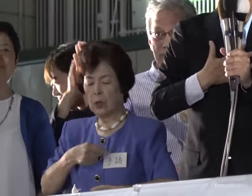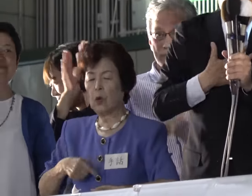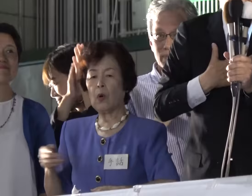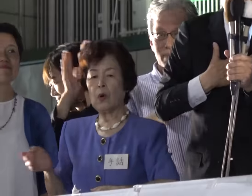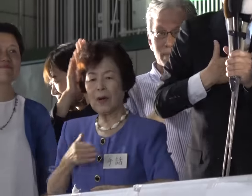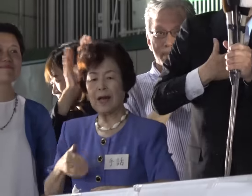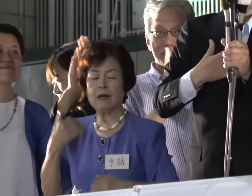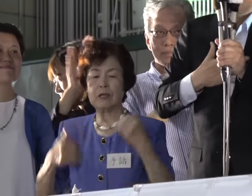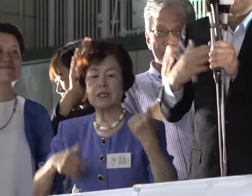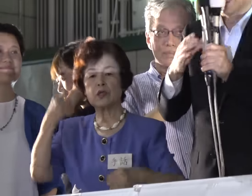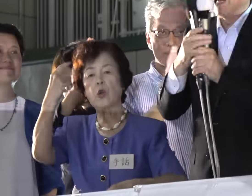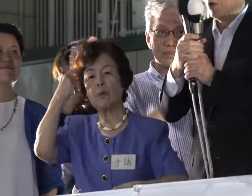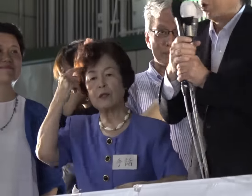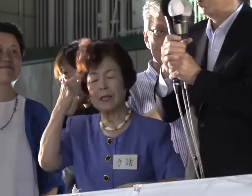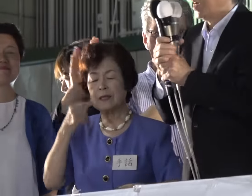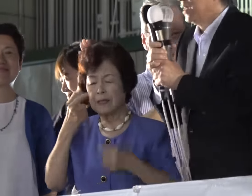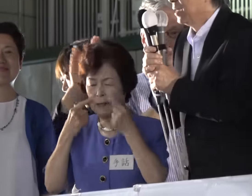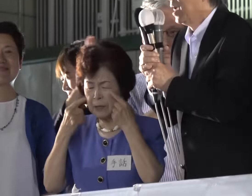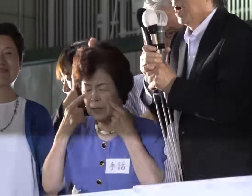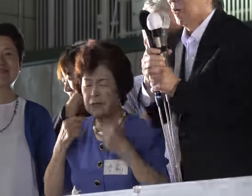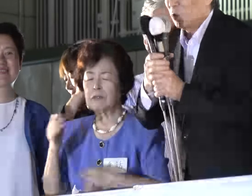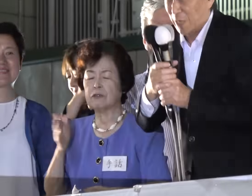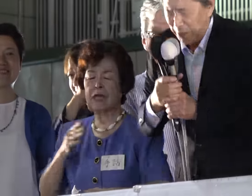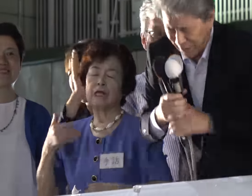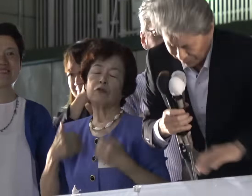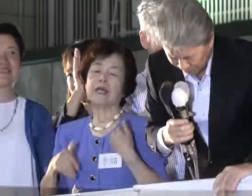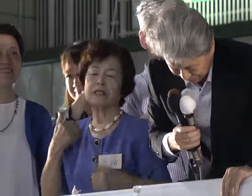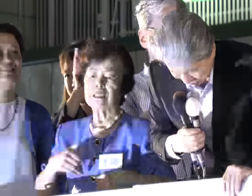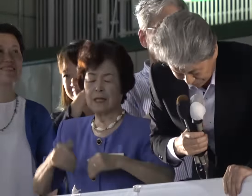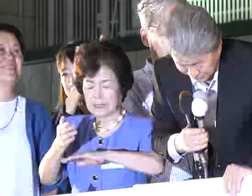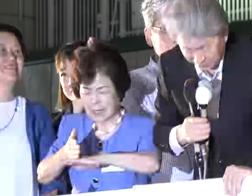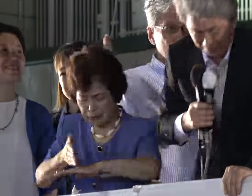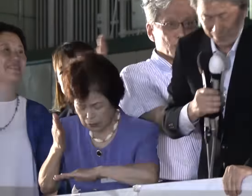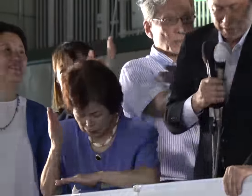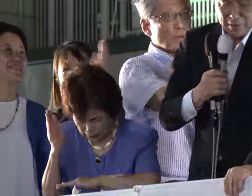ありがとうございました。涙が出るほど嬉しいです。ありがとうございました、